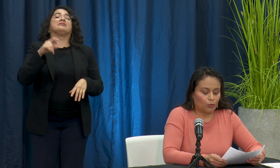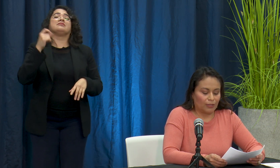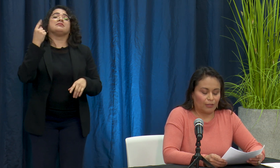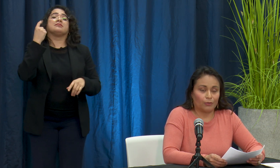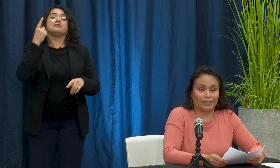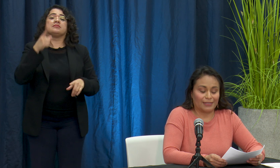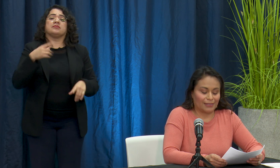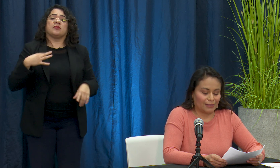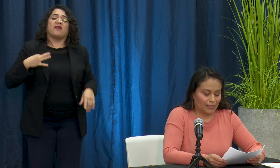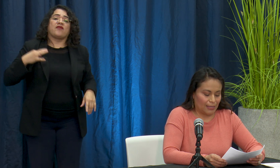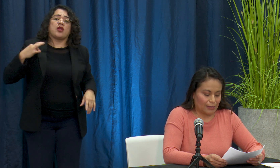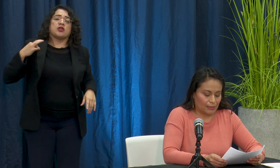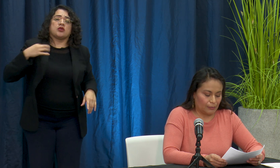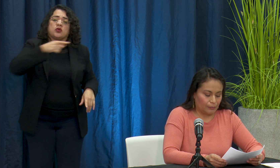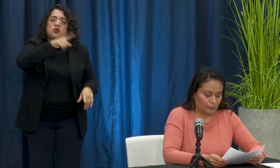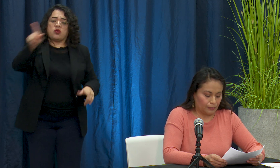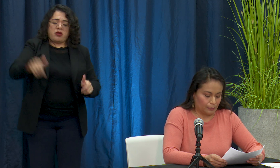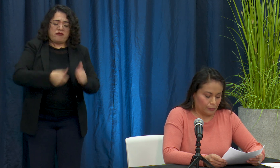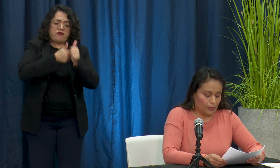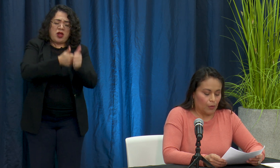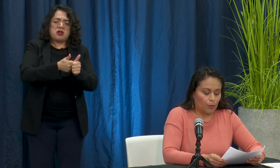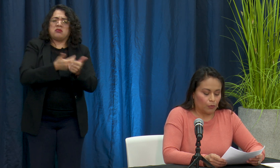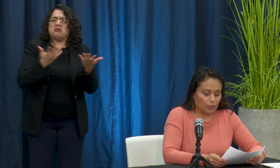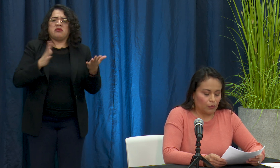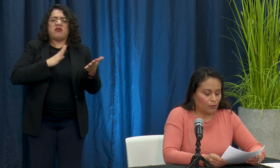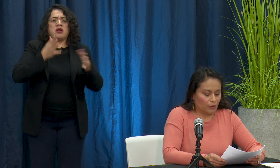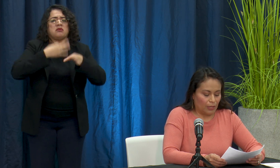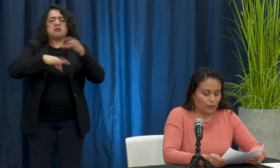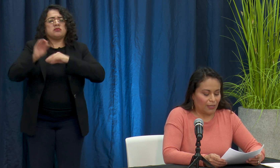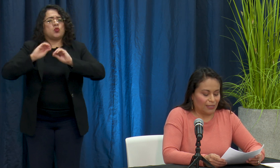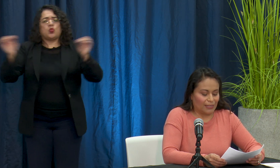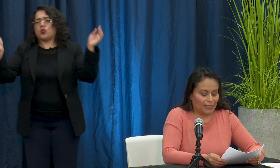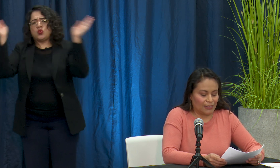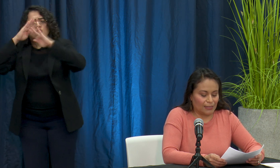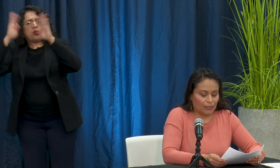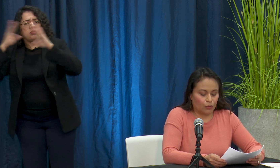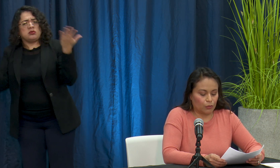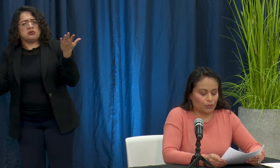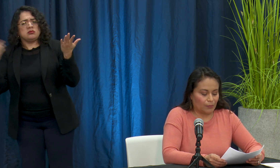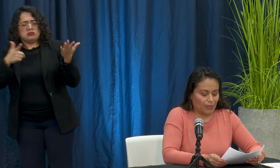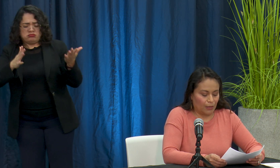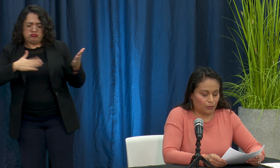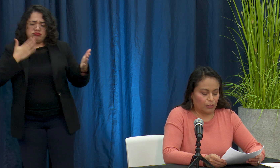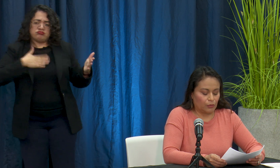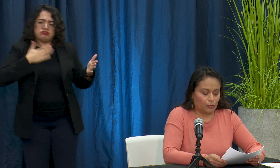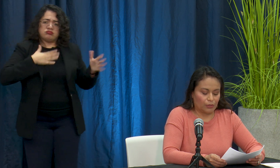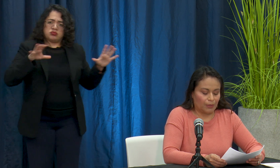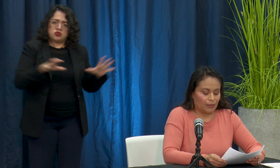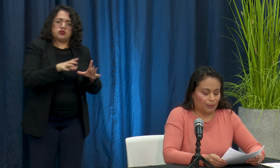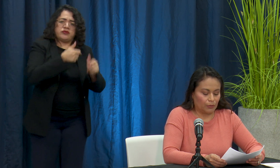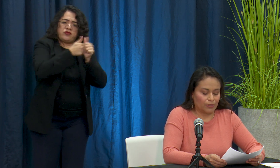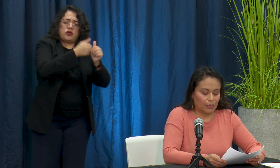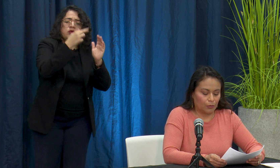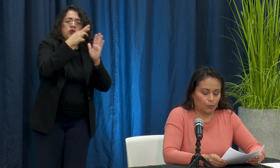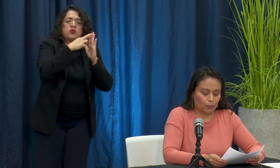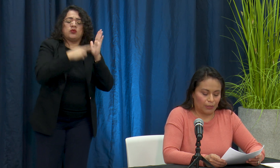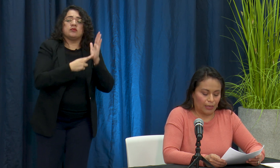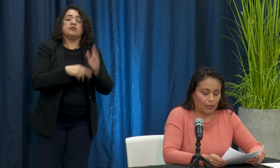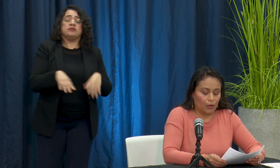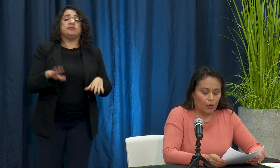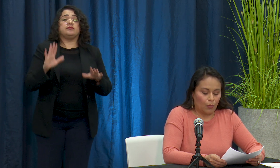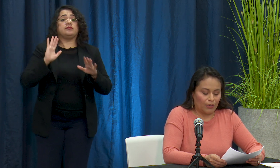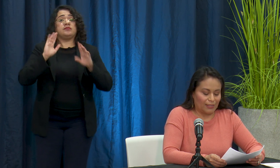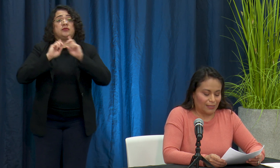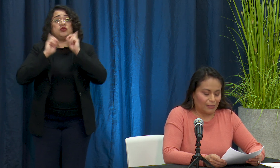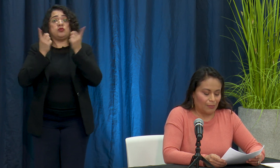cumplimiento voluntario de estas reglas. Por último, quiero darle las gracias a todos los empleados de nuestro Departamento de Salud